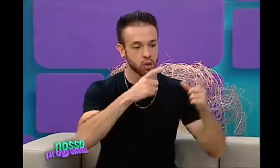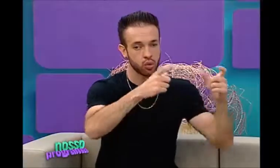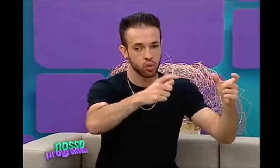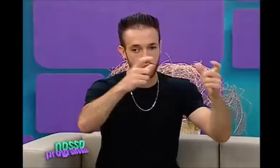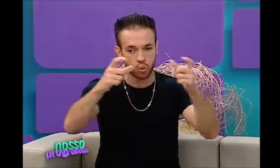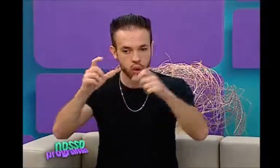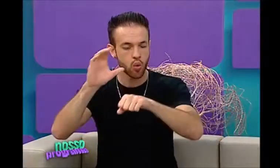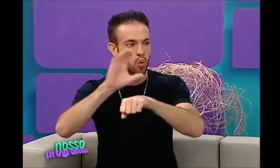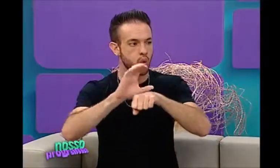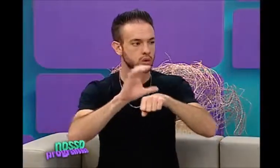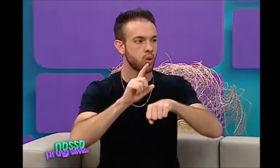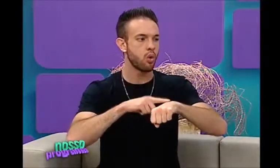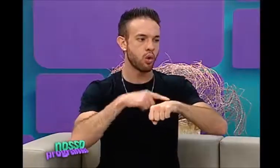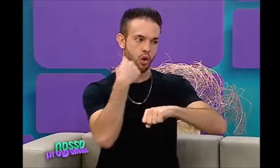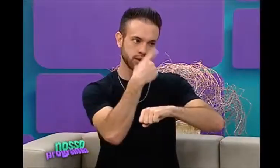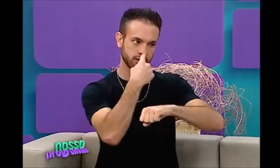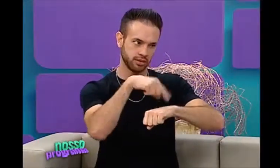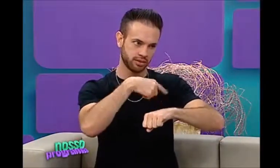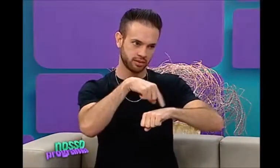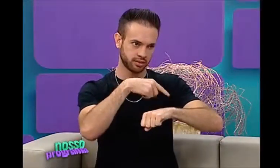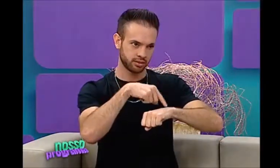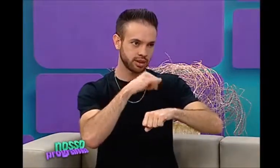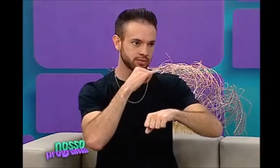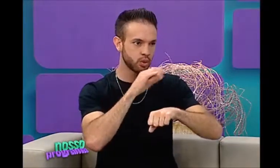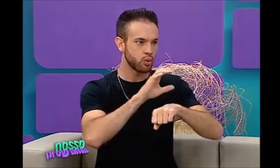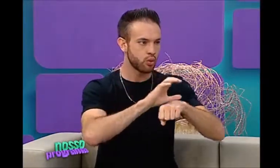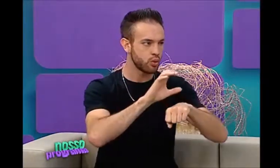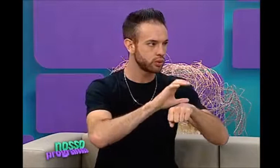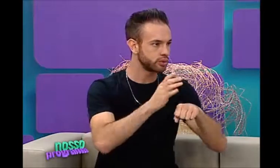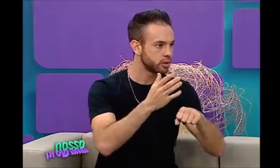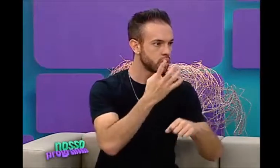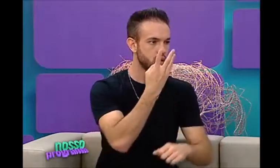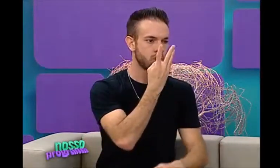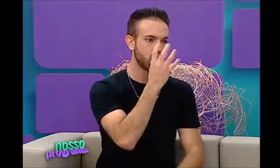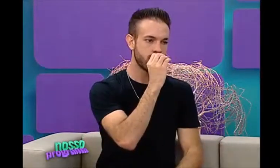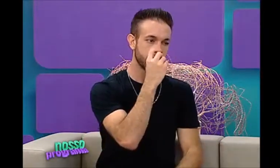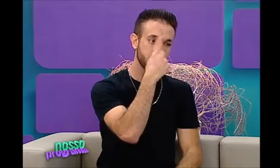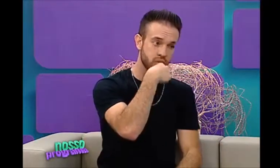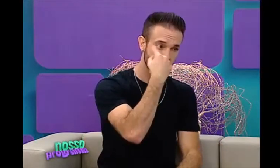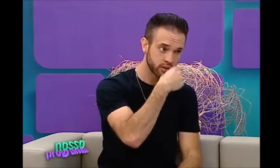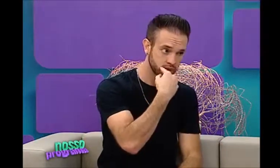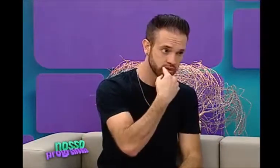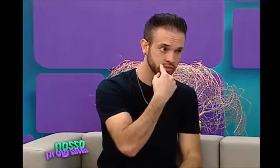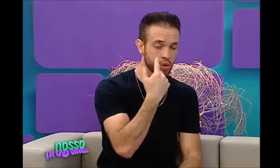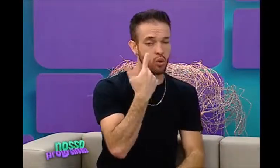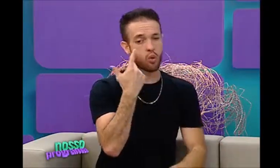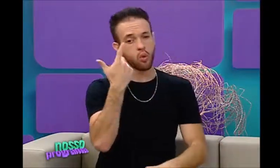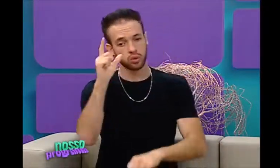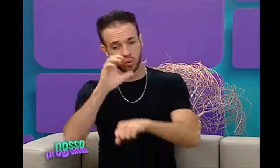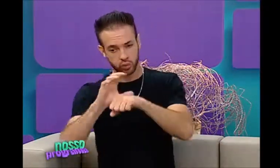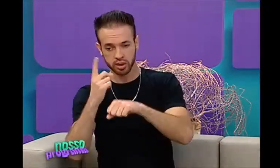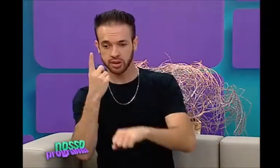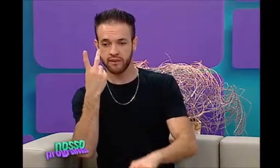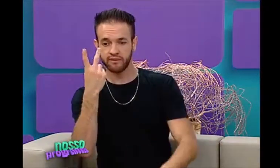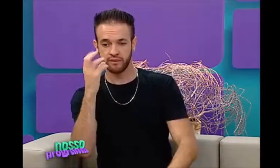Depende. Tem lugares, tem cursos que são por horas, né? Por exemplo, curso de 420 horas ou curso